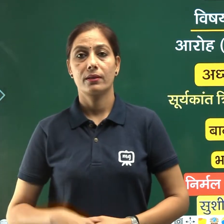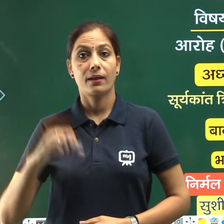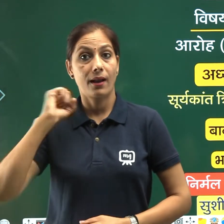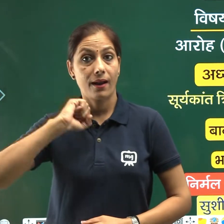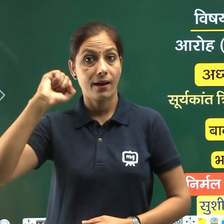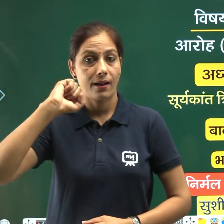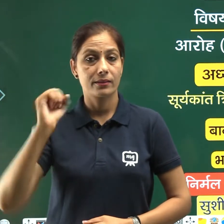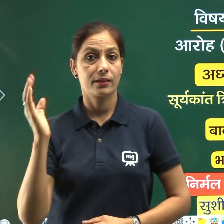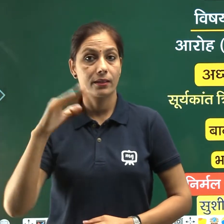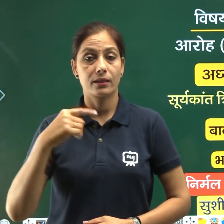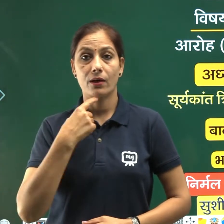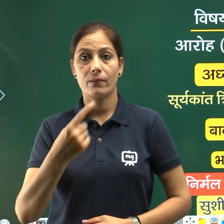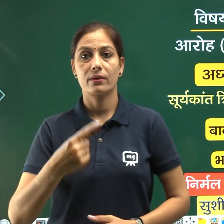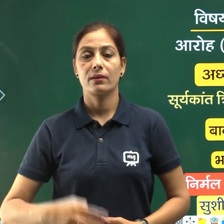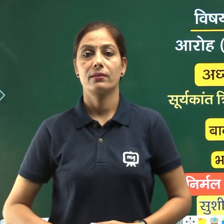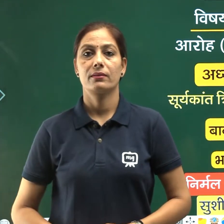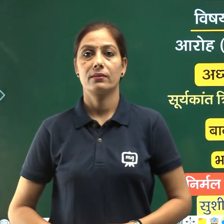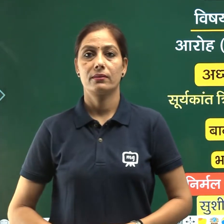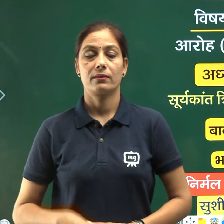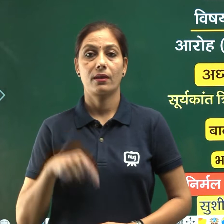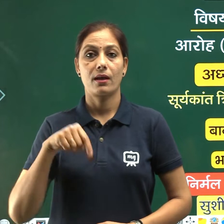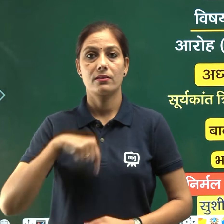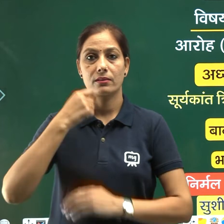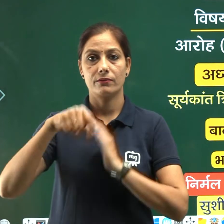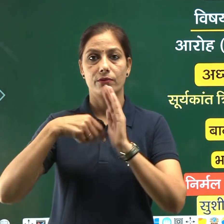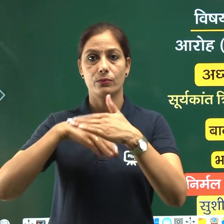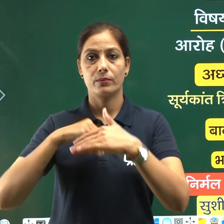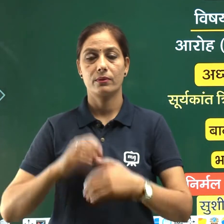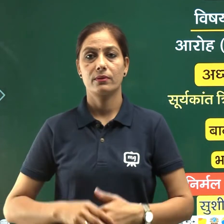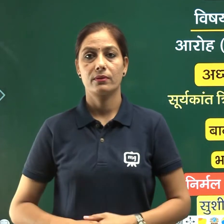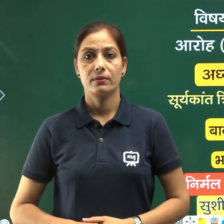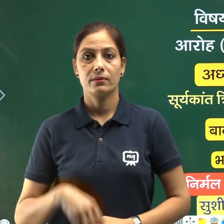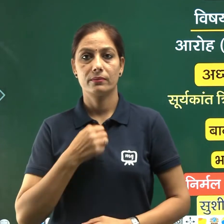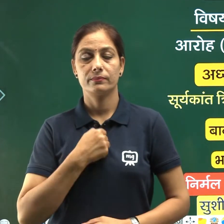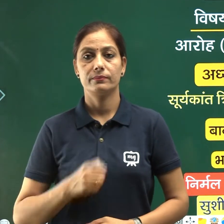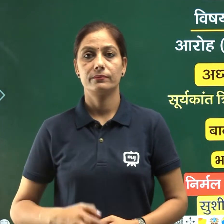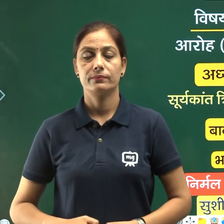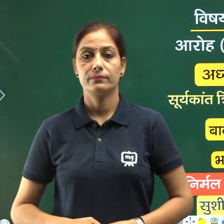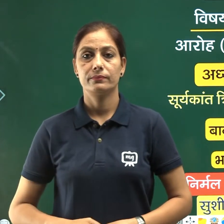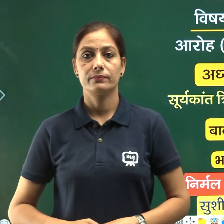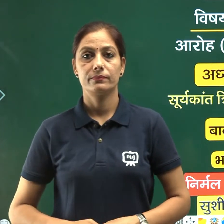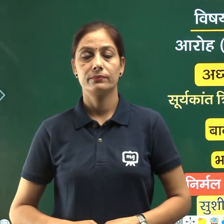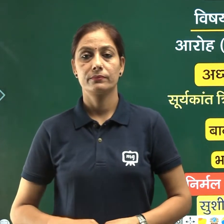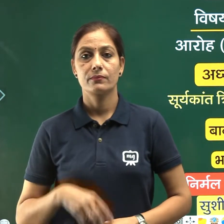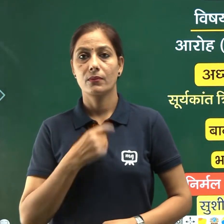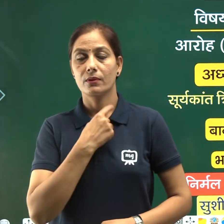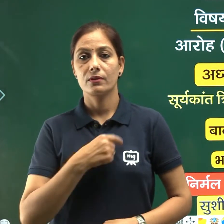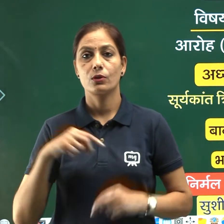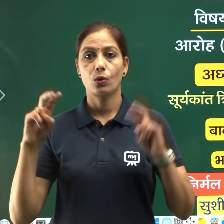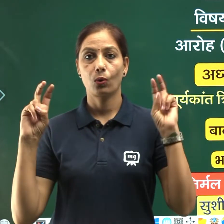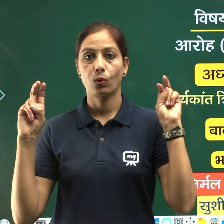क्रांति का आह्वान किया था। आज के वीडियो में हम इस अध्याय